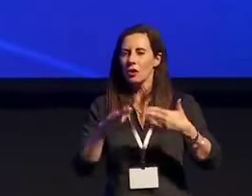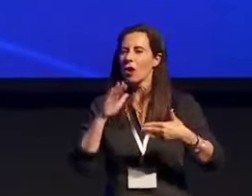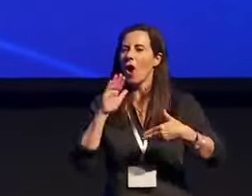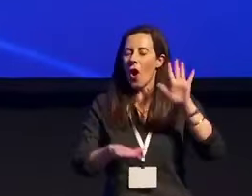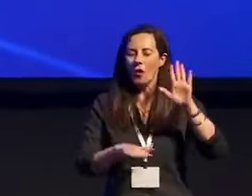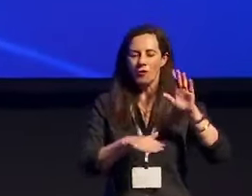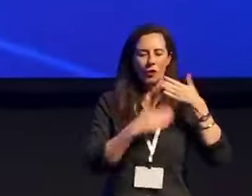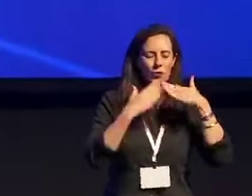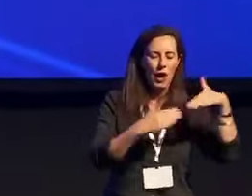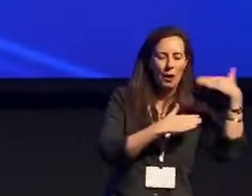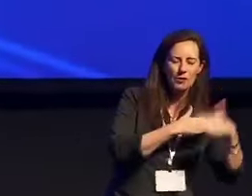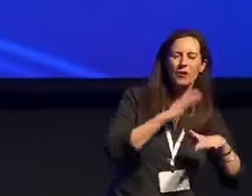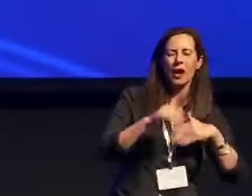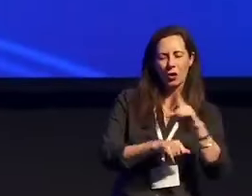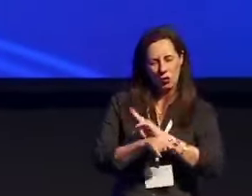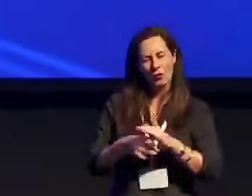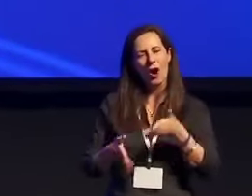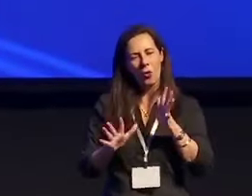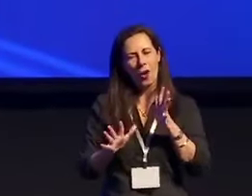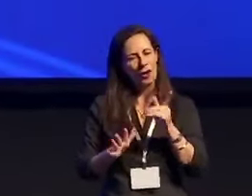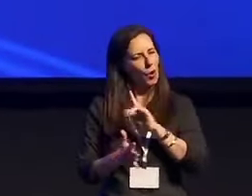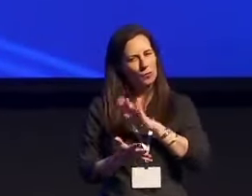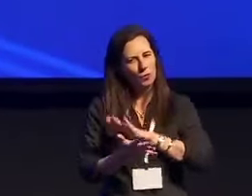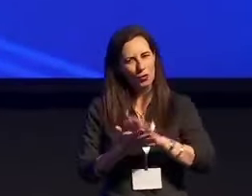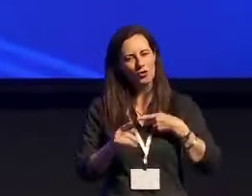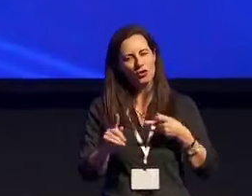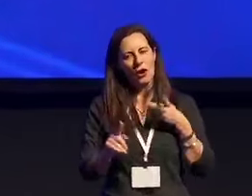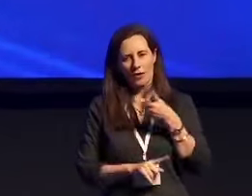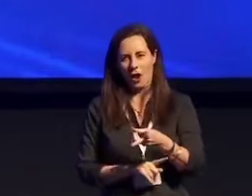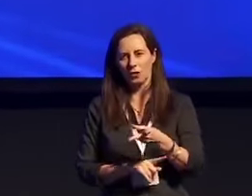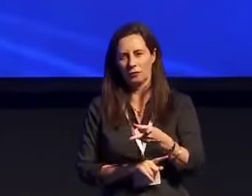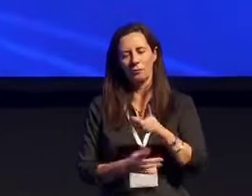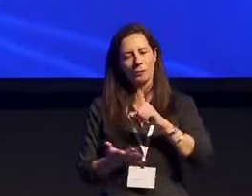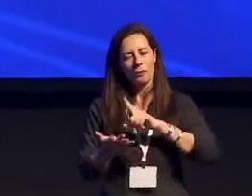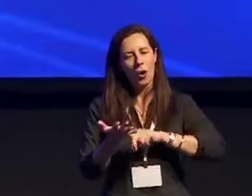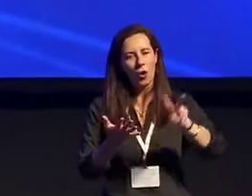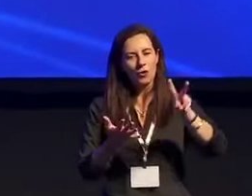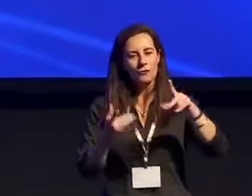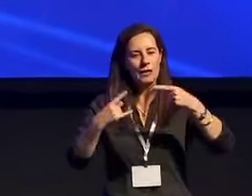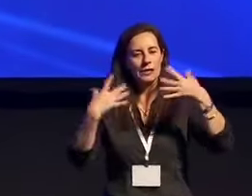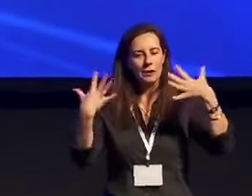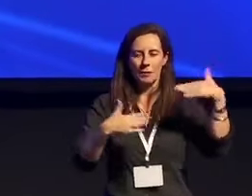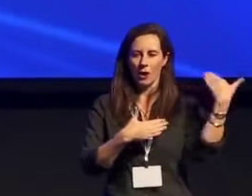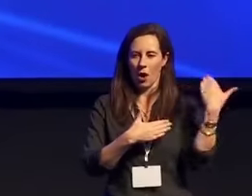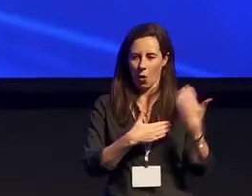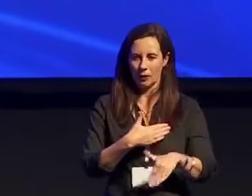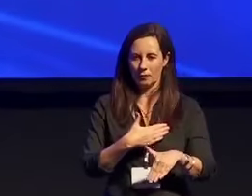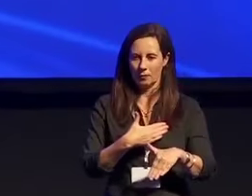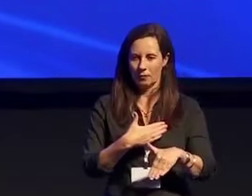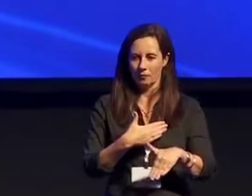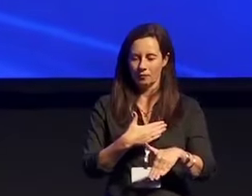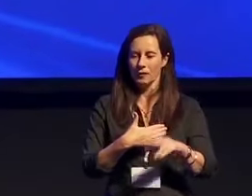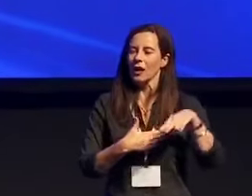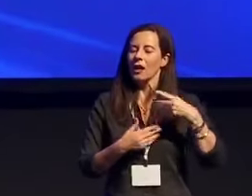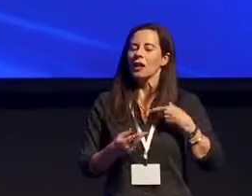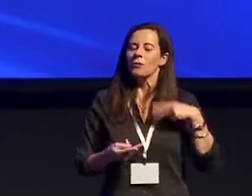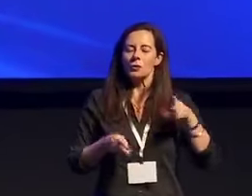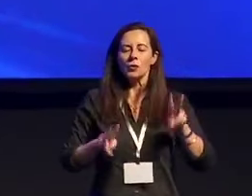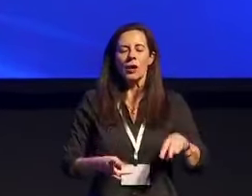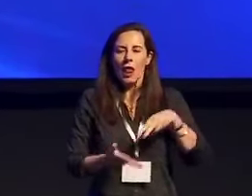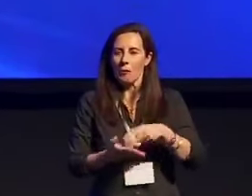שמורות לסוף, כי אחרי התקופה הכל כך לא פשוטה שעברנו בחודשיים ו10 ימים האחרונים, להיות